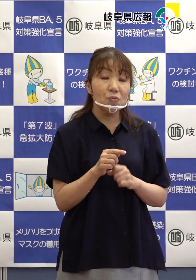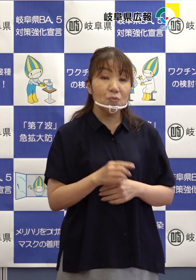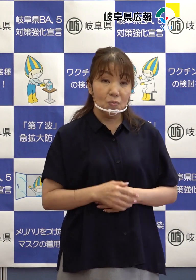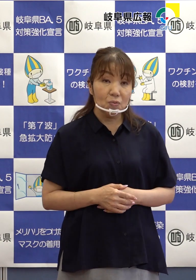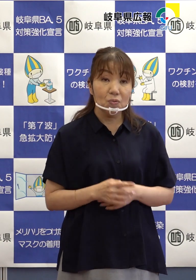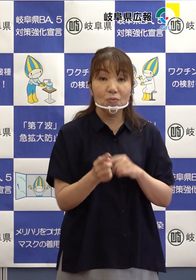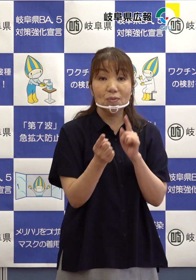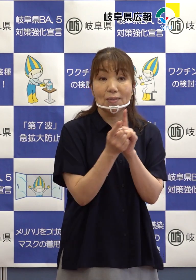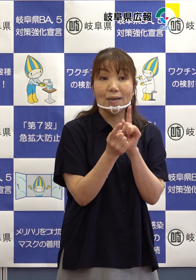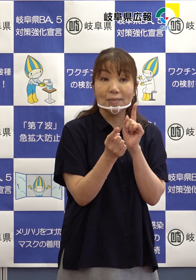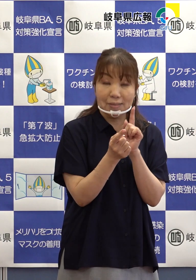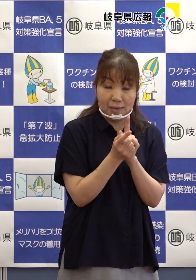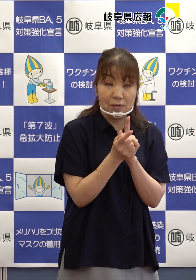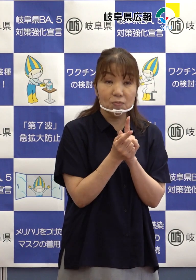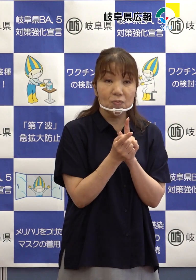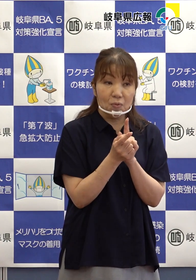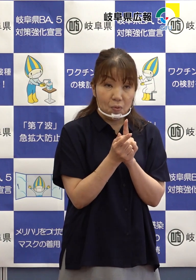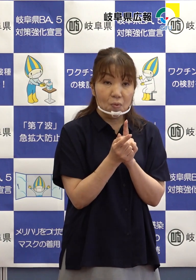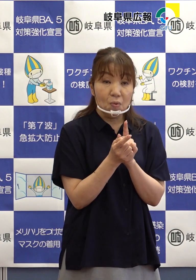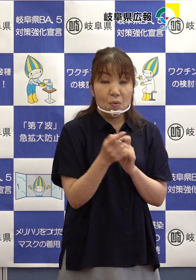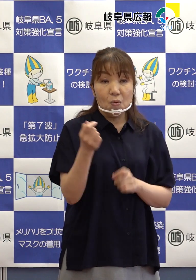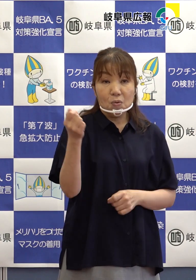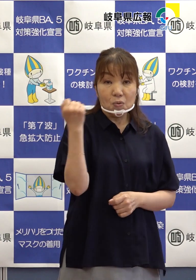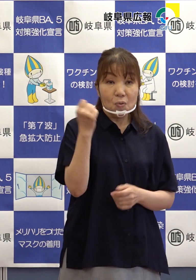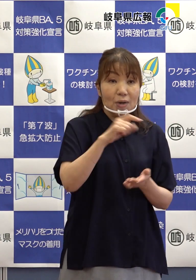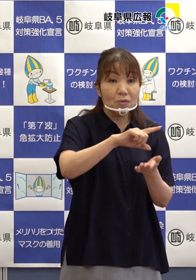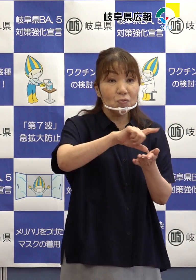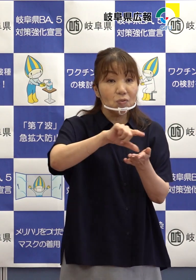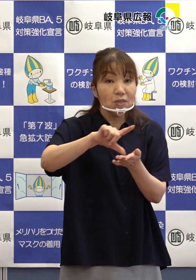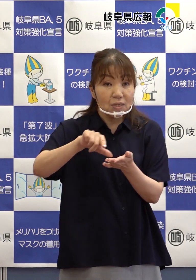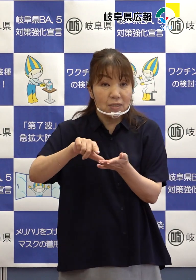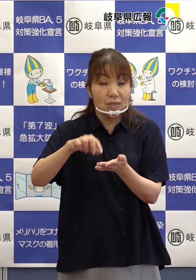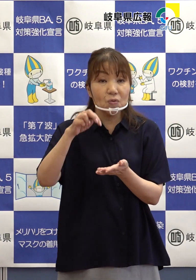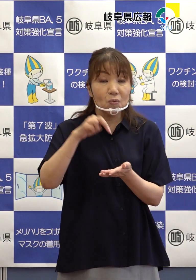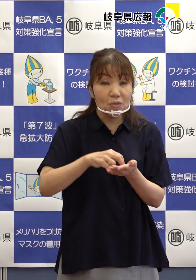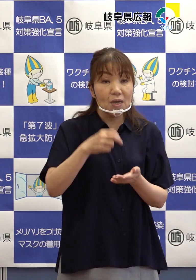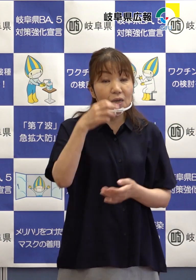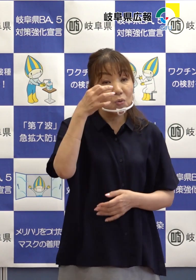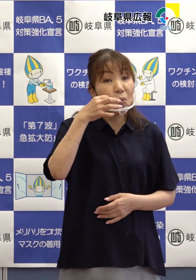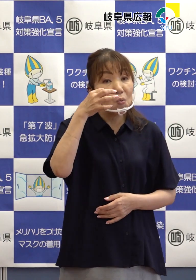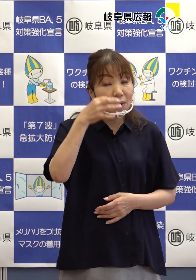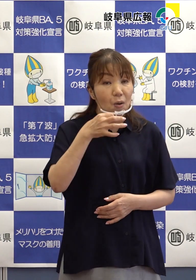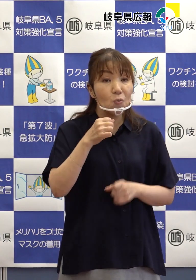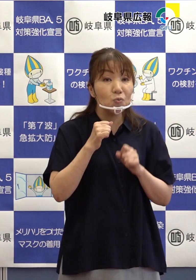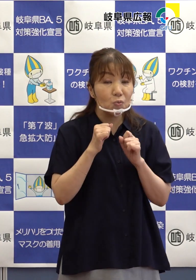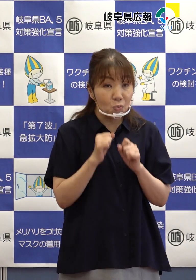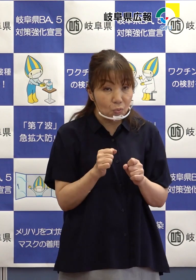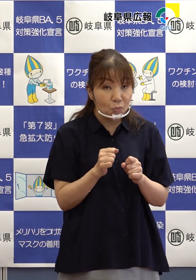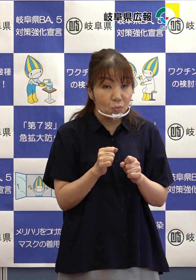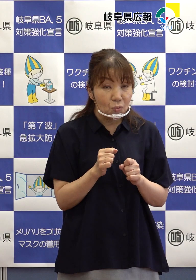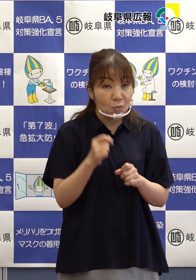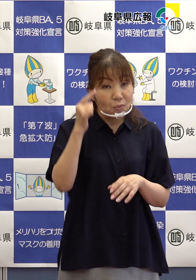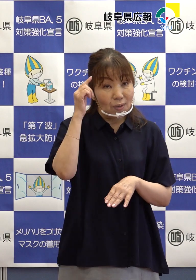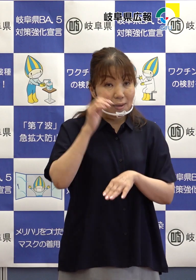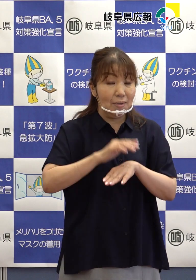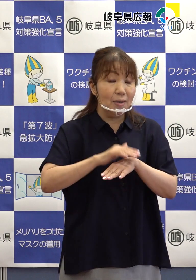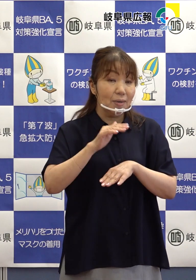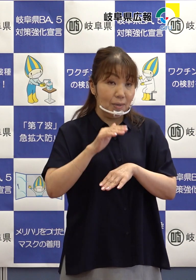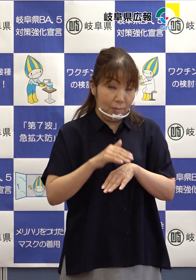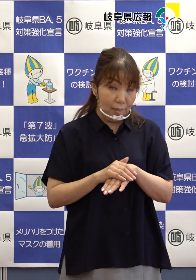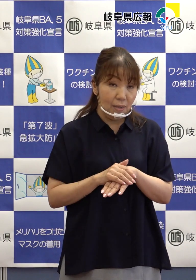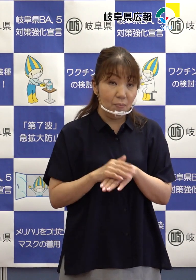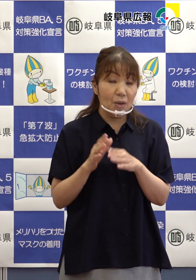対策を超過する地域として評価をするというまあそういうまああのそしてマークにとしてまあ